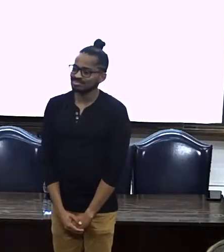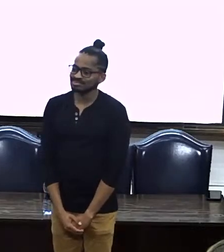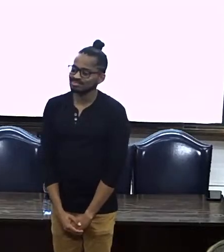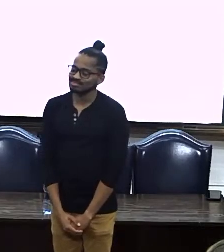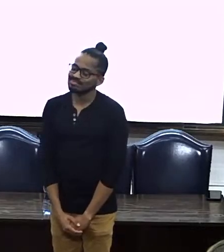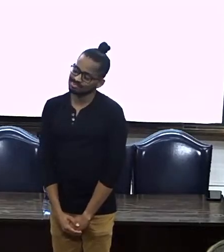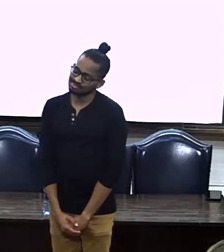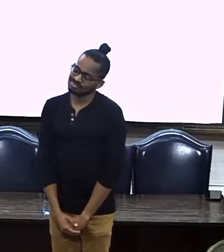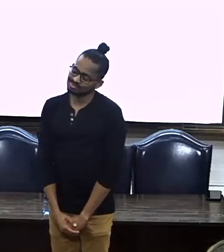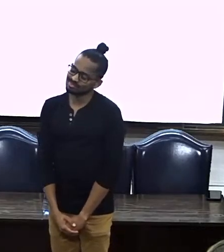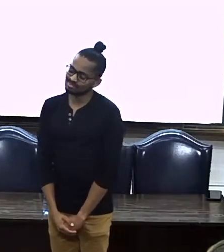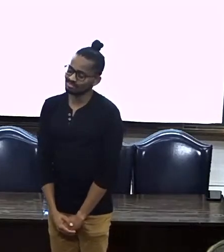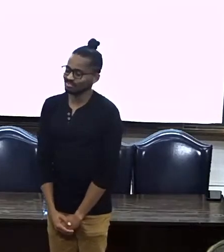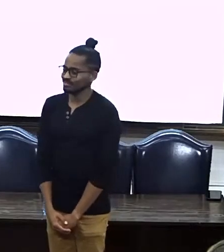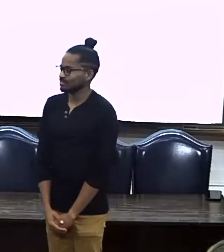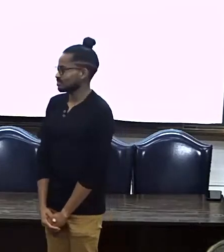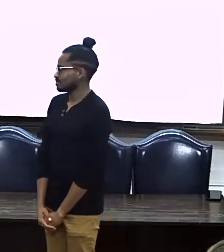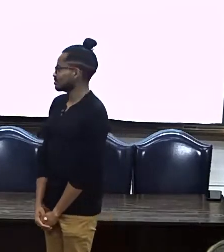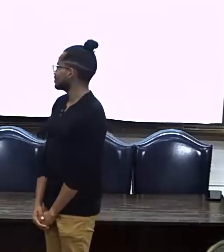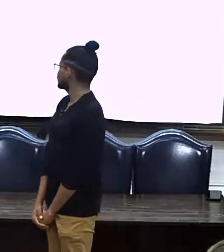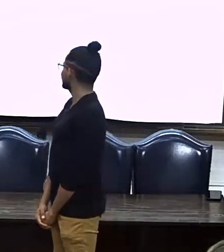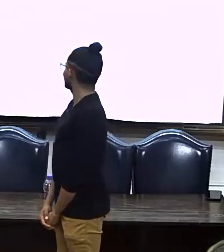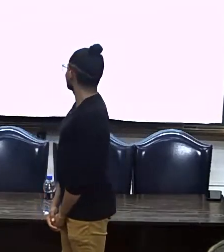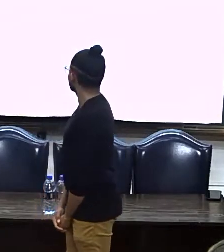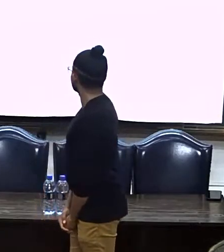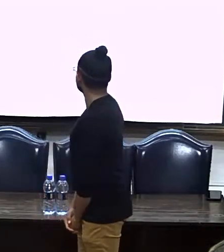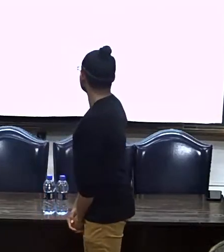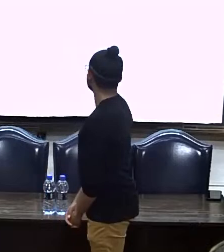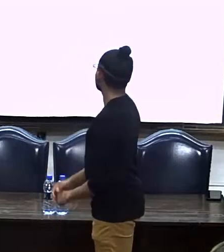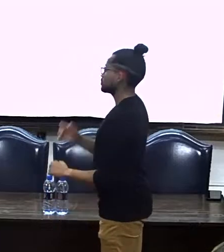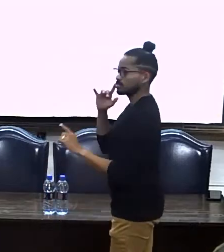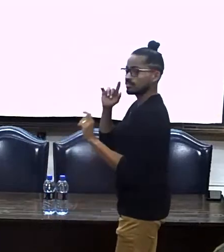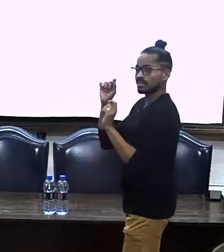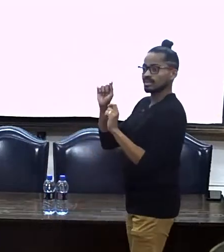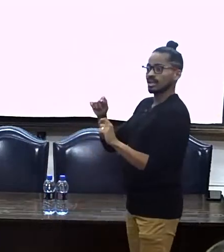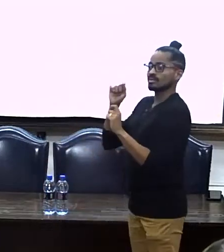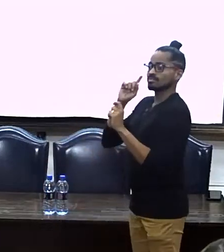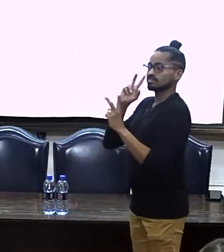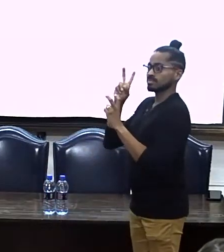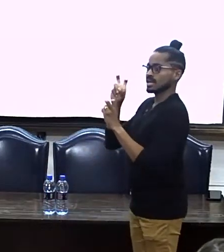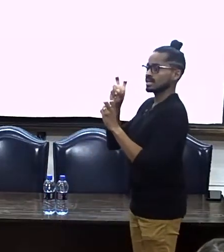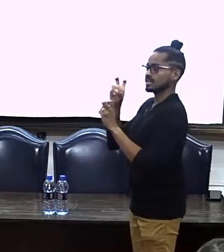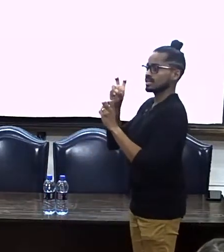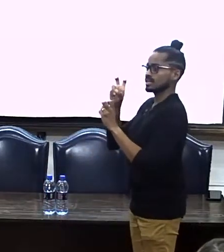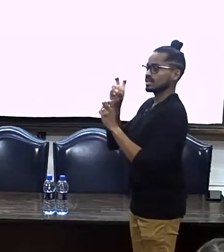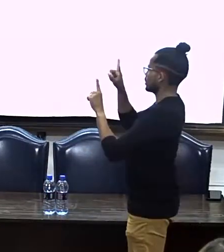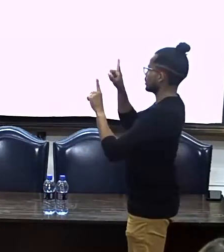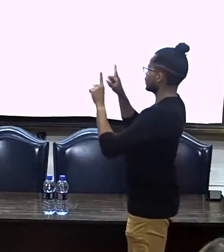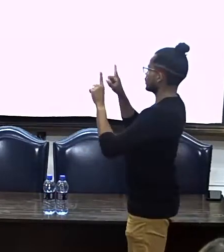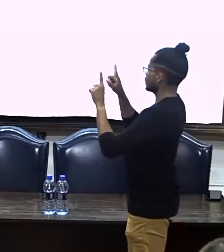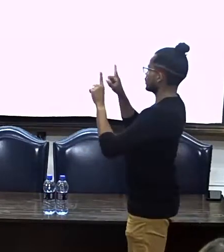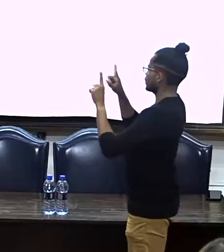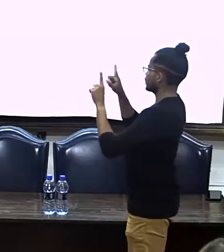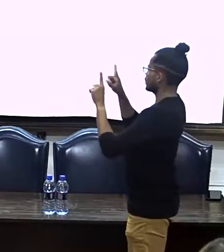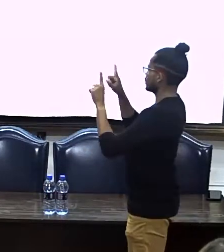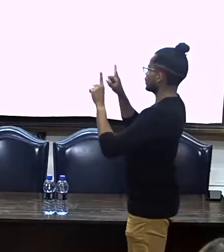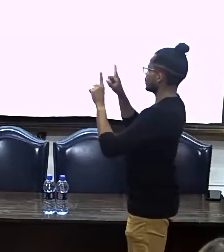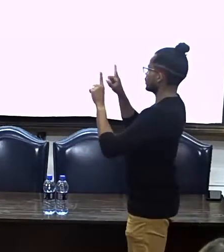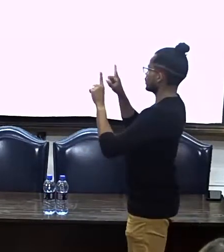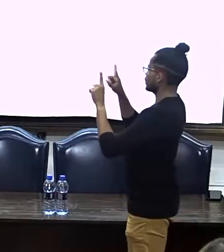Para isso, vocês veem no slide a sentença veículo que ela usou. Tá? Que a gente